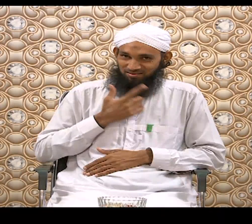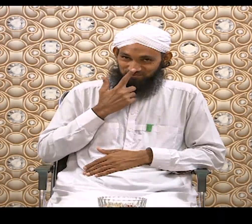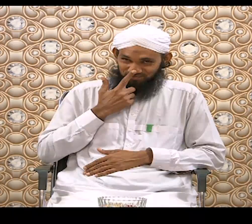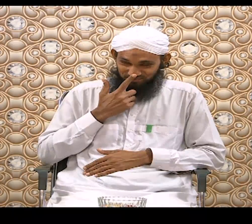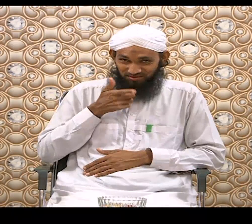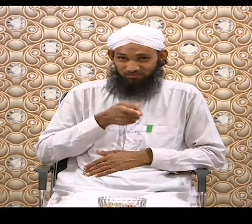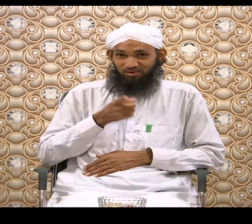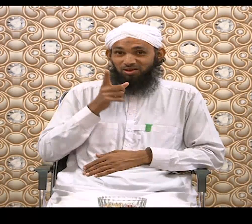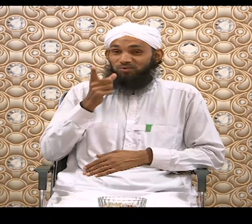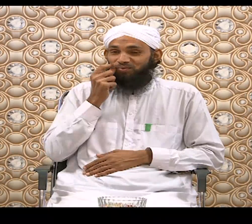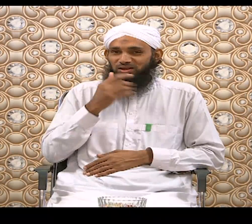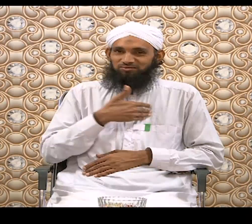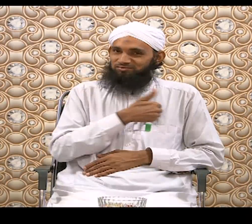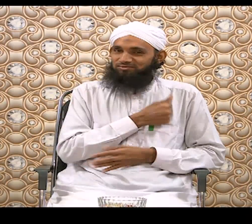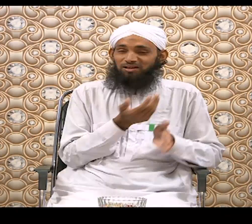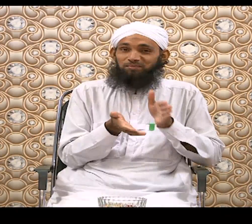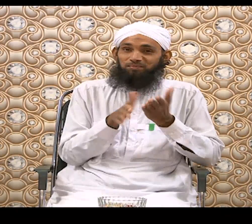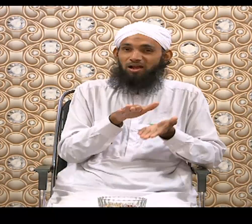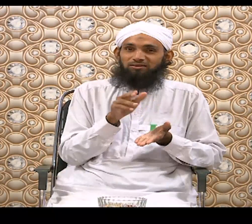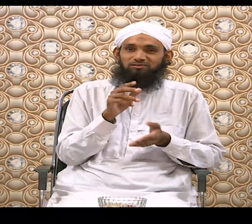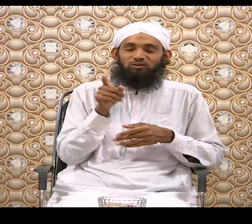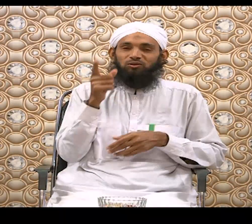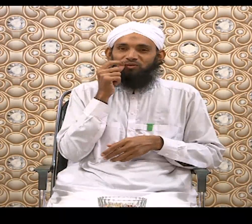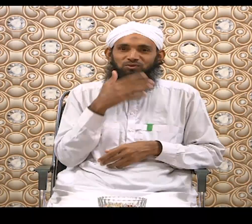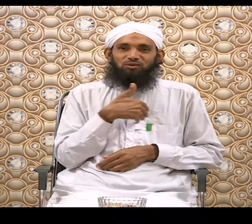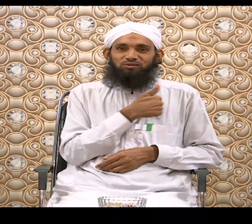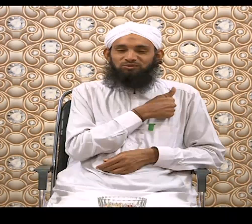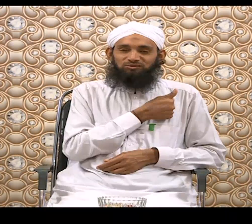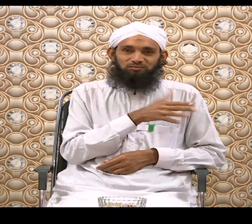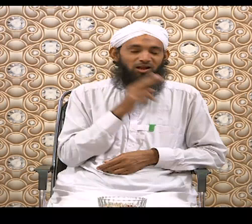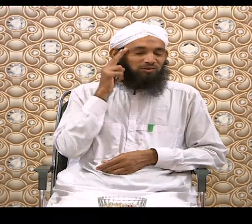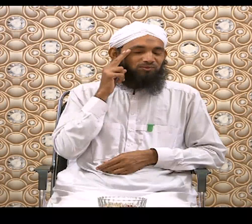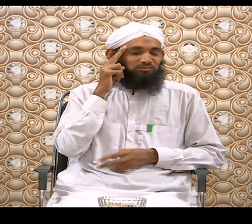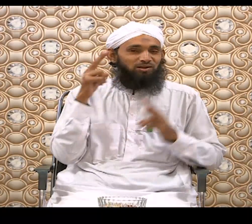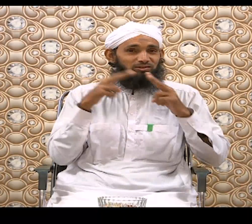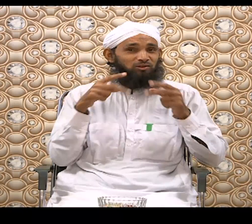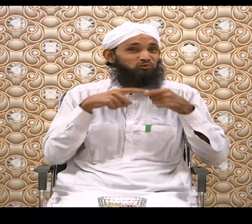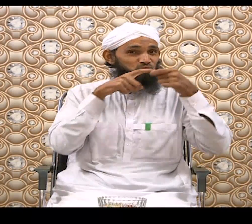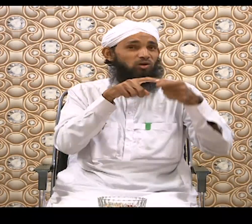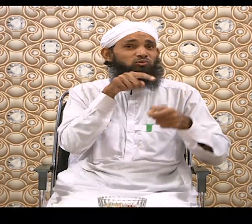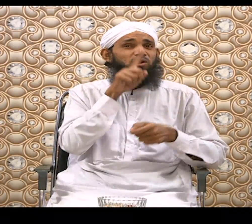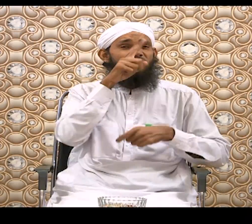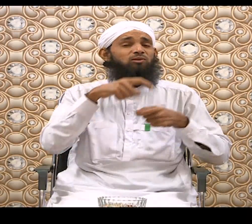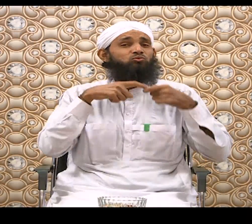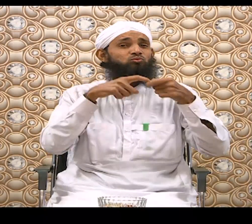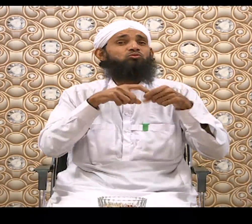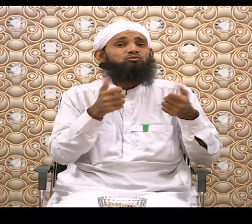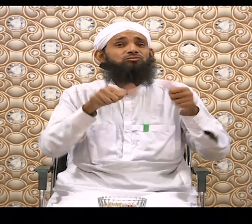ملا کہ جب اس شخص کا انتقال ہو گیا اور کسی نے اسے خواب میں دیکھ کر حال دریافت کیا تو اس نے بتایا کہ اللہ پاک نے اپنے